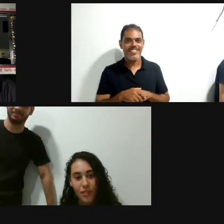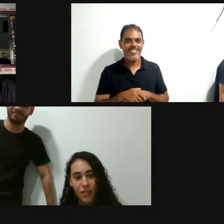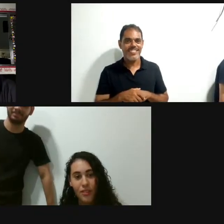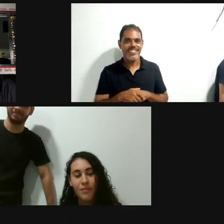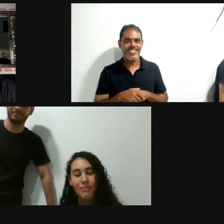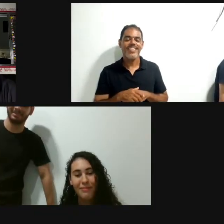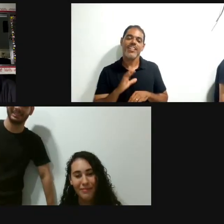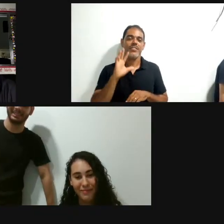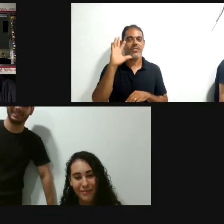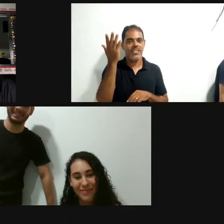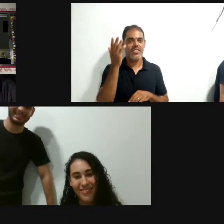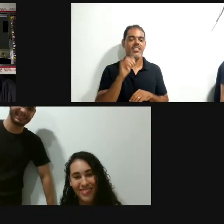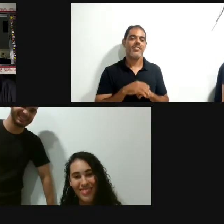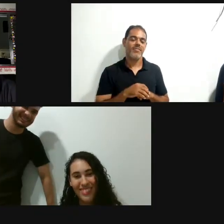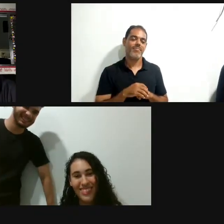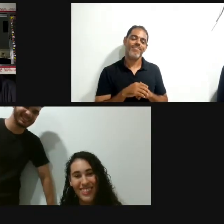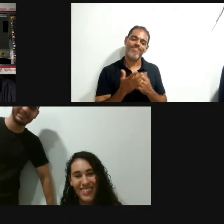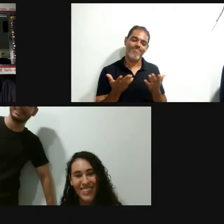obrigado de ter ido.